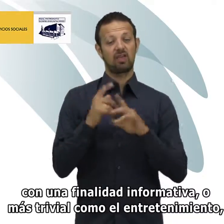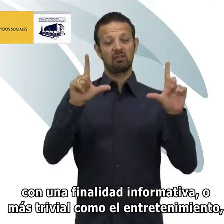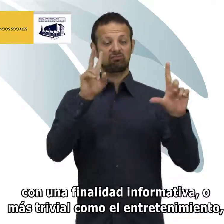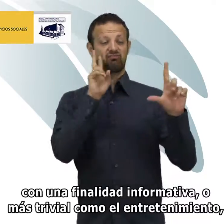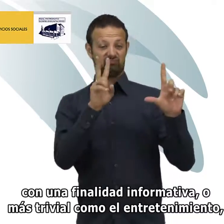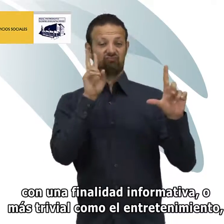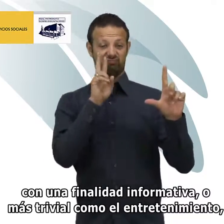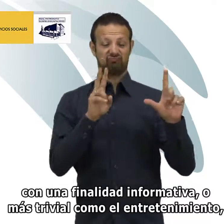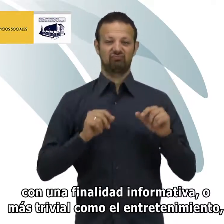cotidiano.